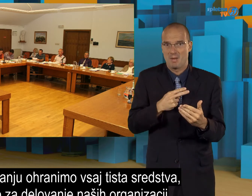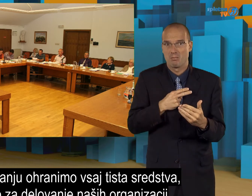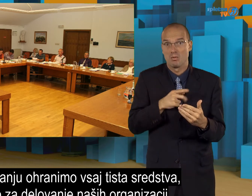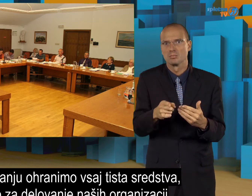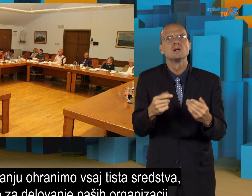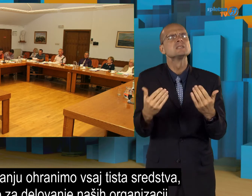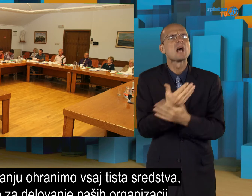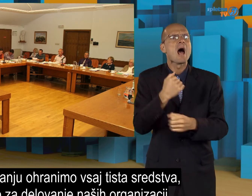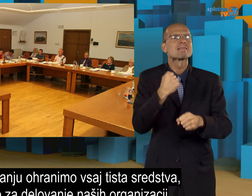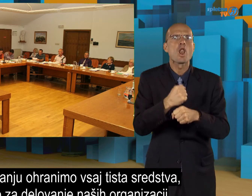pomembna.